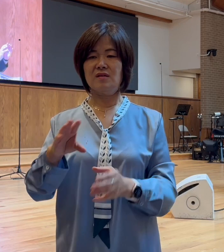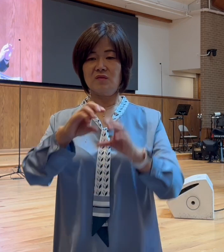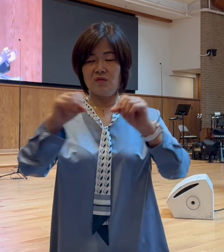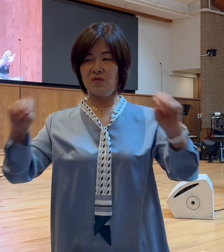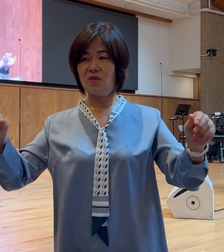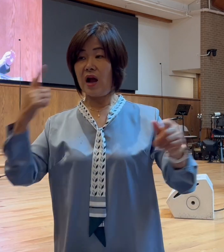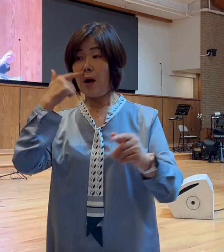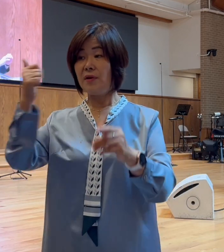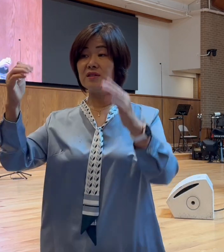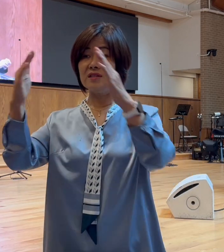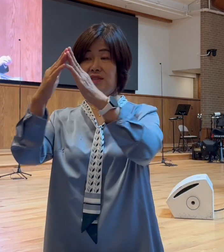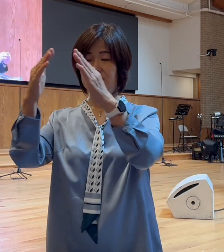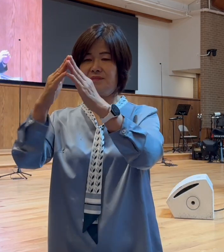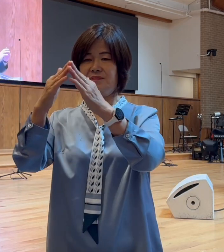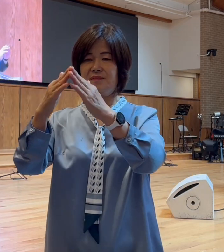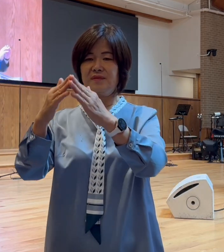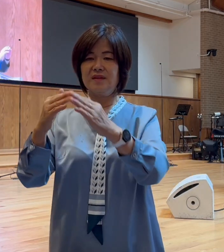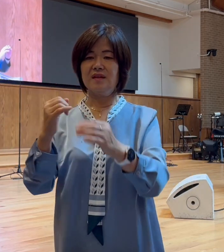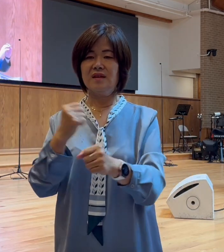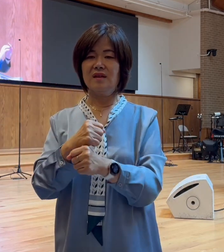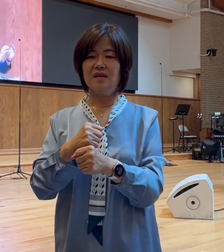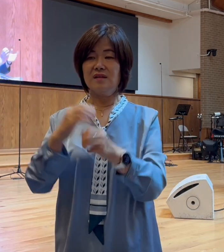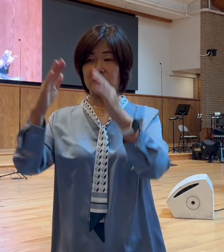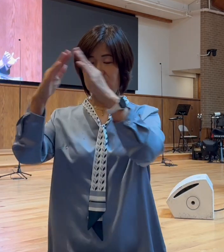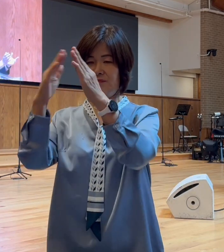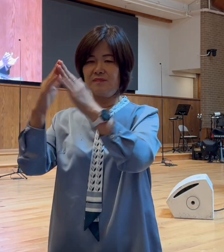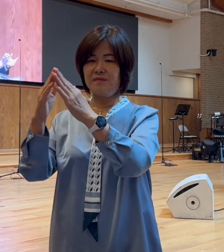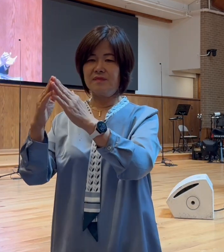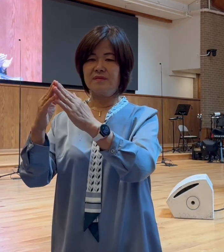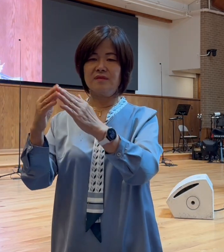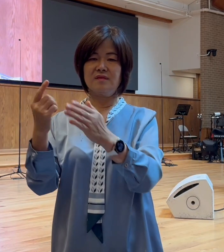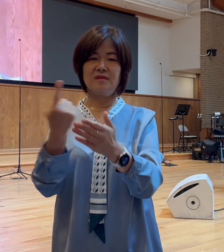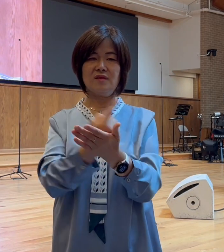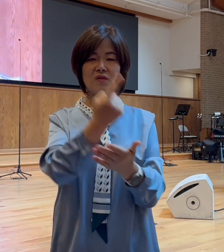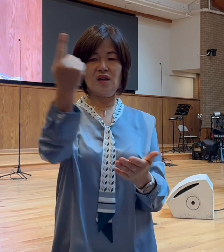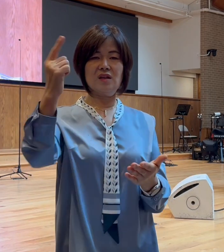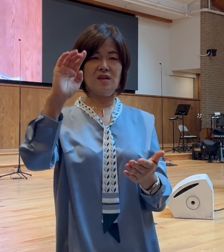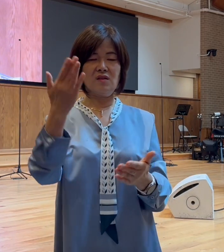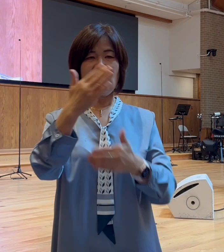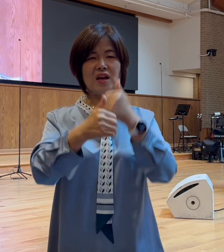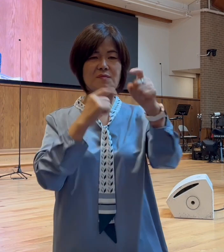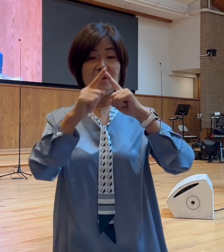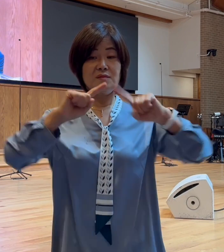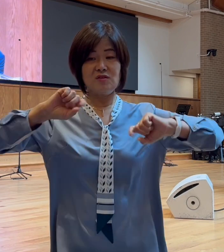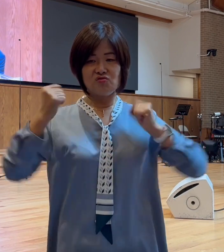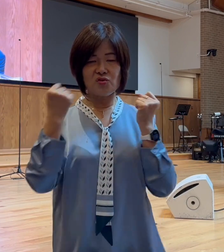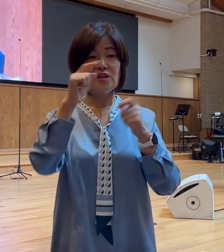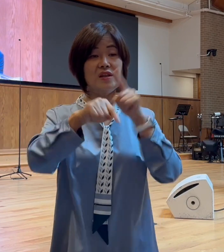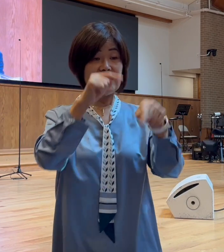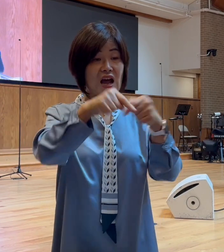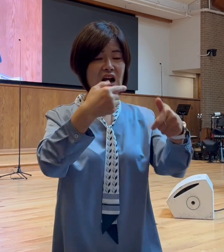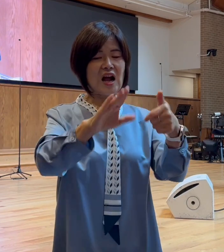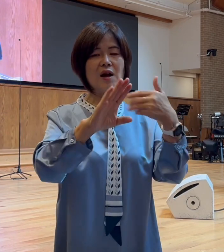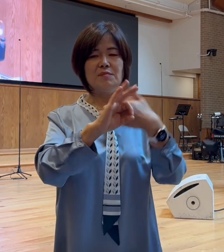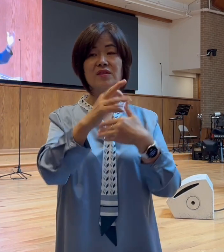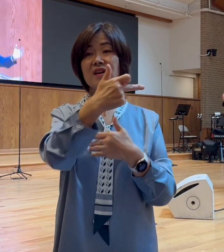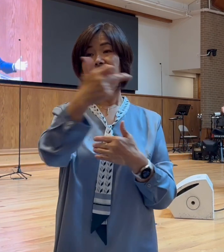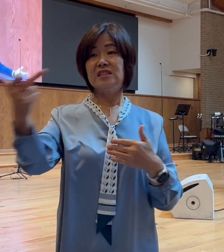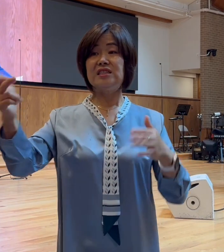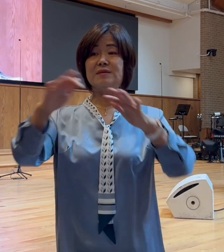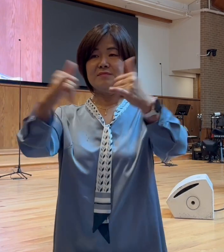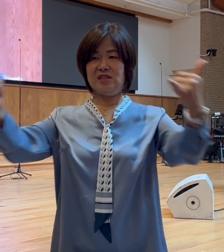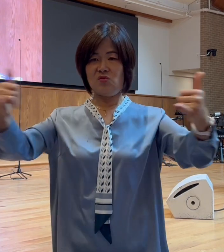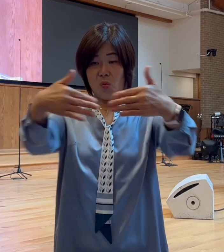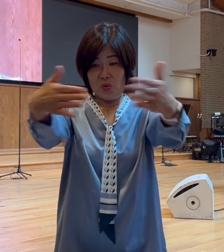친척 아버지밖에 안 되는 아버지 집밖에 안 되는데 하나님의 말씀에 순종해서 나아가면 큰